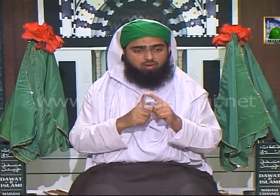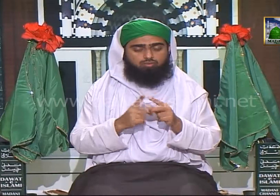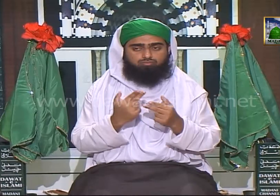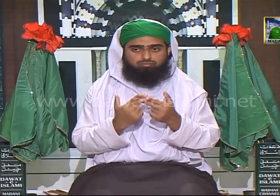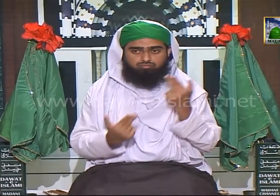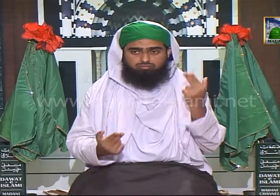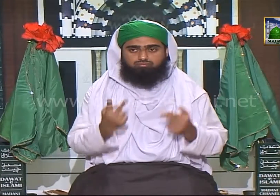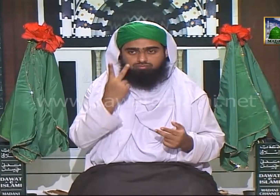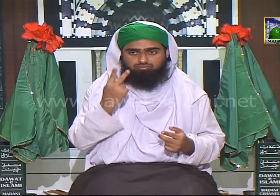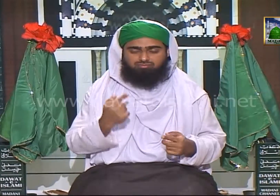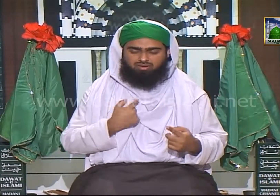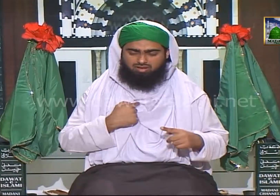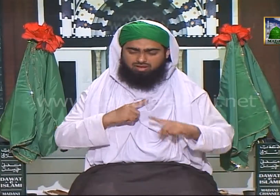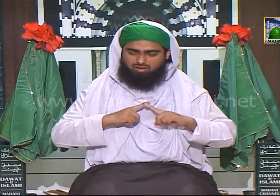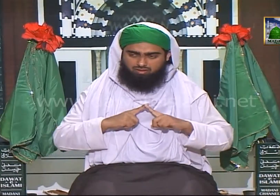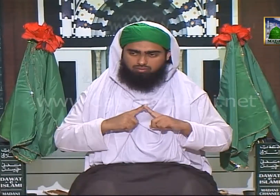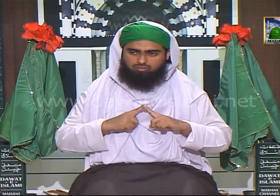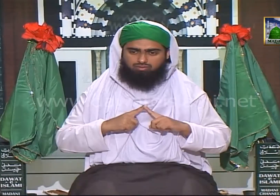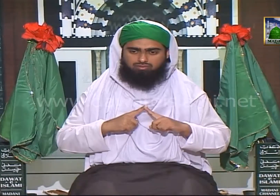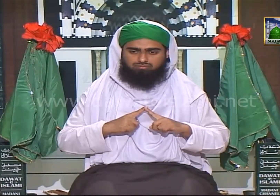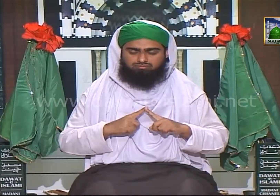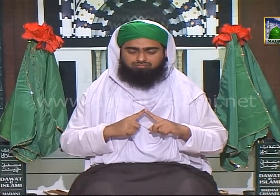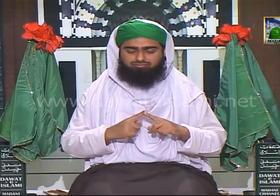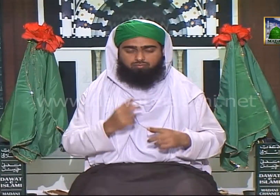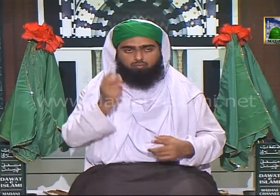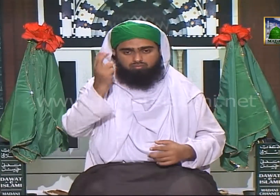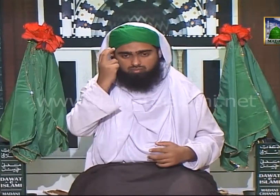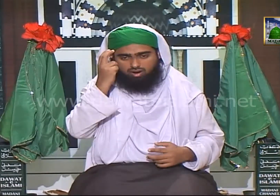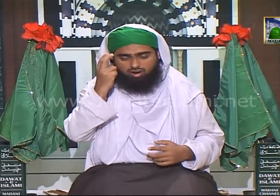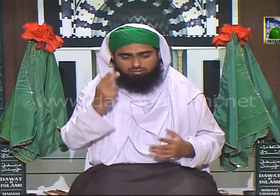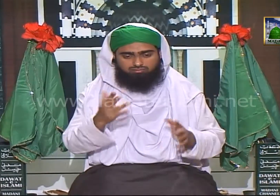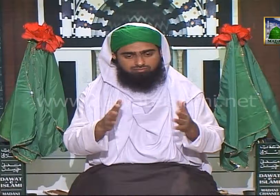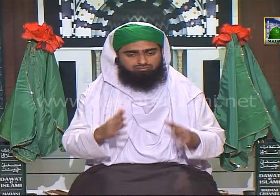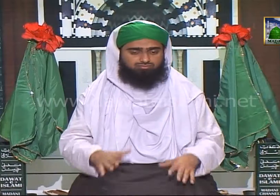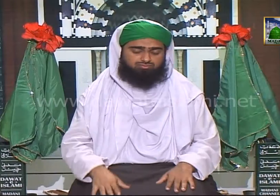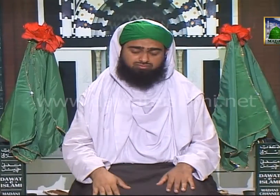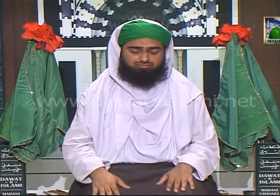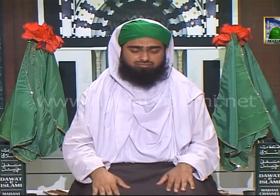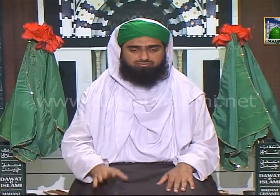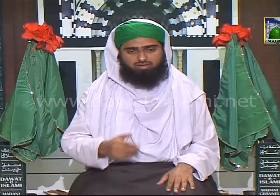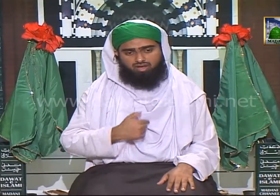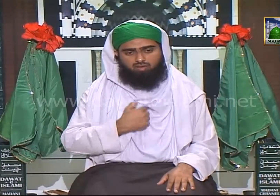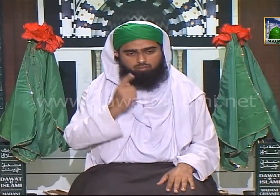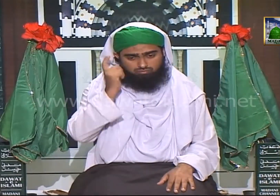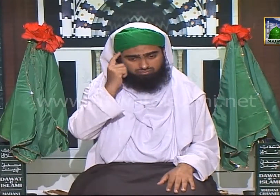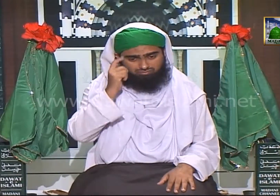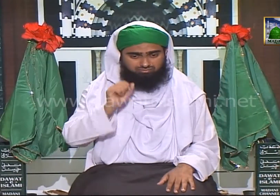خامی بیان کرتا ہے تو یہ مطلب رنجیدہ اس لیے نہیں ہوتا کہ اس نے میری خامی بیان کی, اس لیے رنجیدہ ہوتا ہے کہ مجھ میں یہ خامی